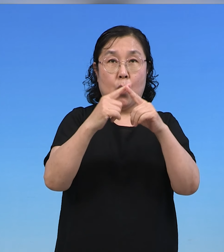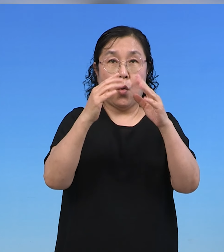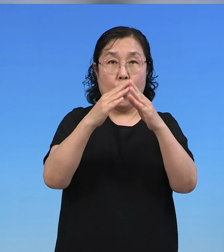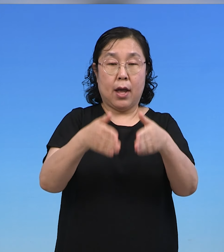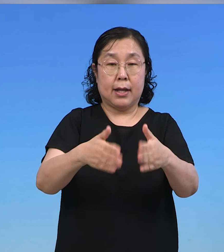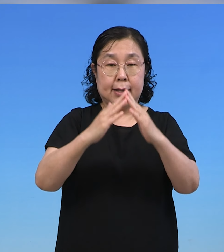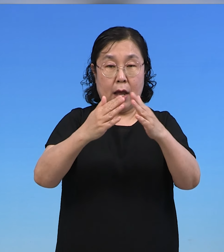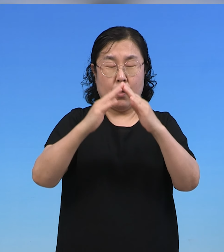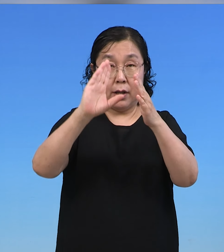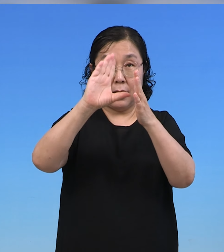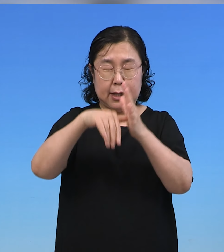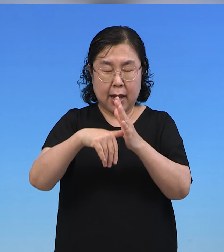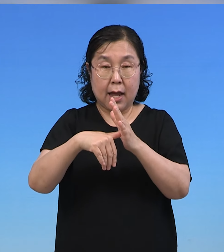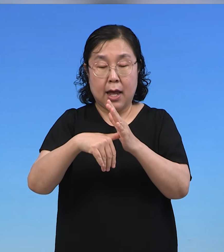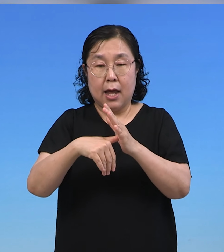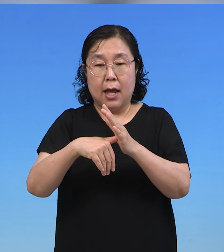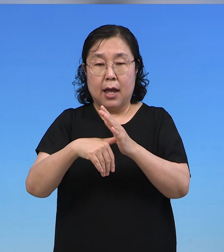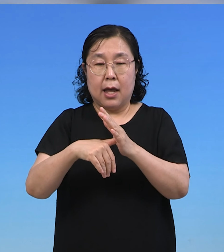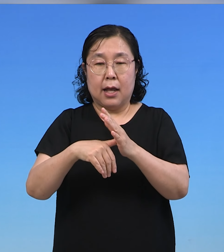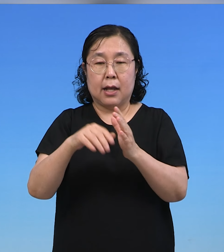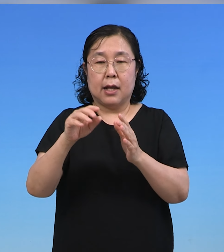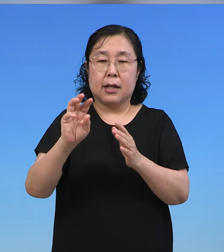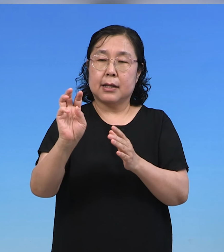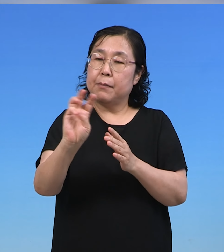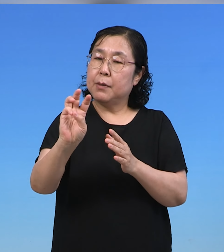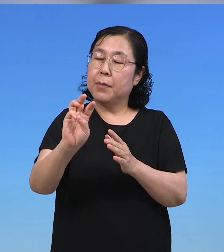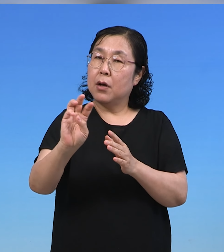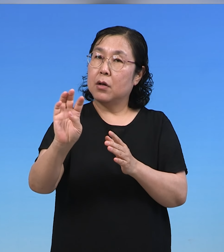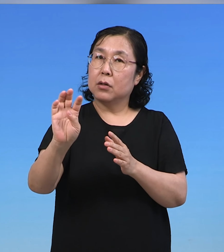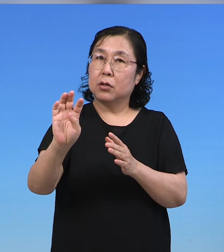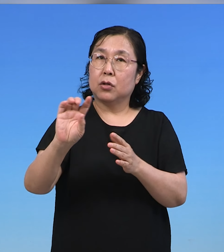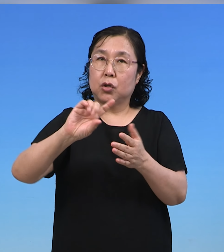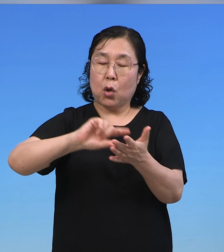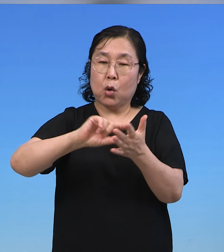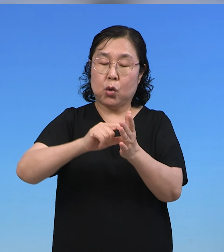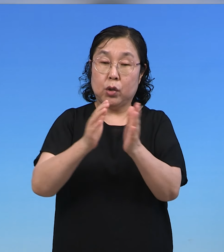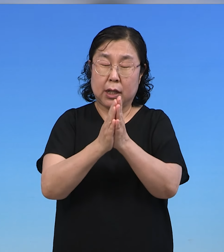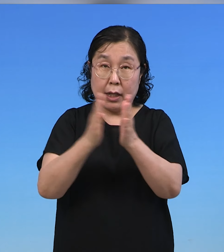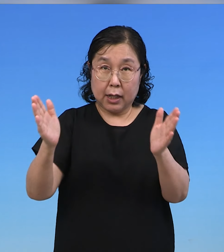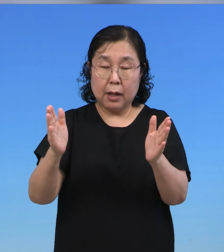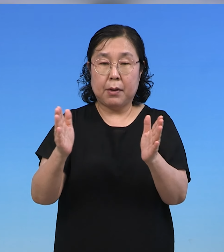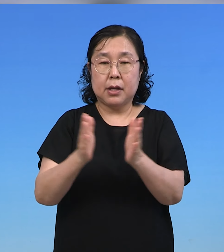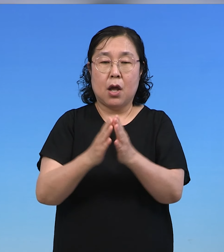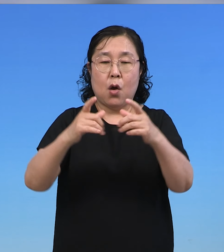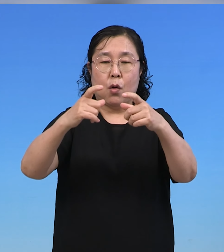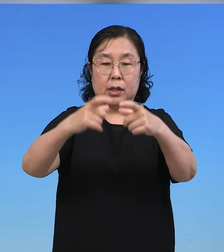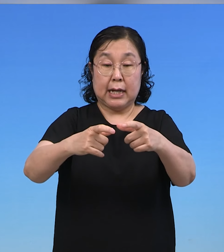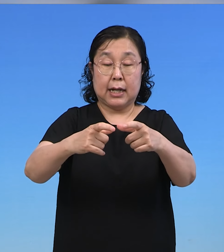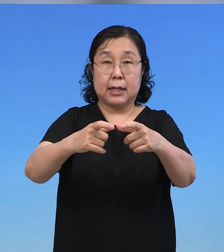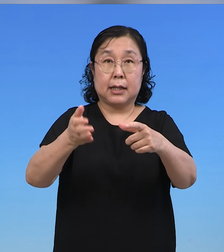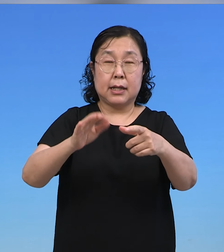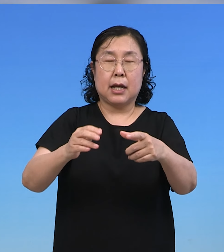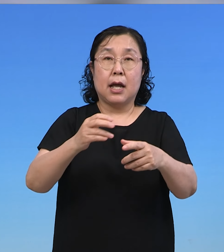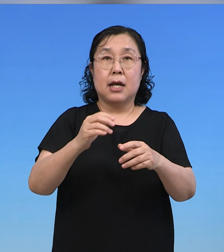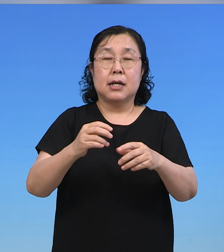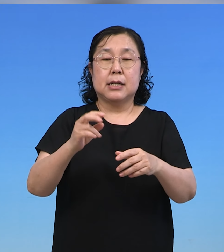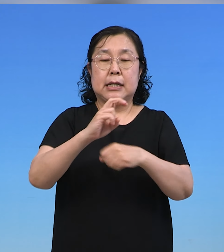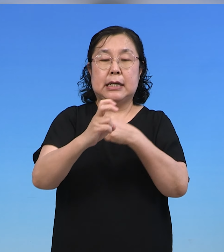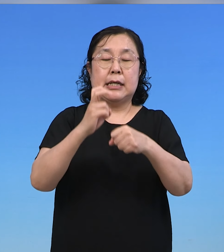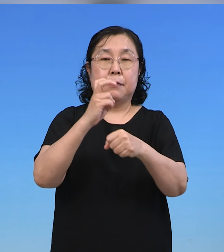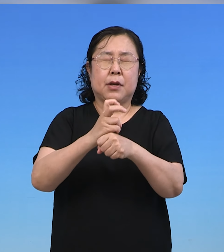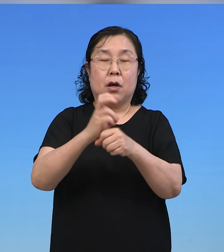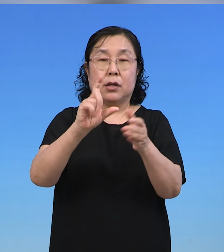그때는 원이 아주 조그만했거든. 그런데 20년이 지나면서 이렇게 큰 원이 됐는데 많은 사람들이